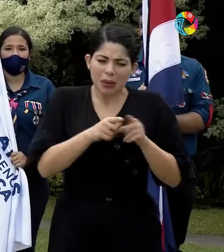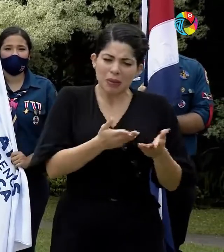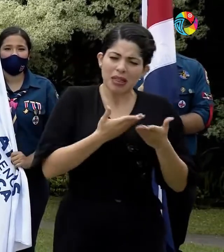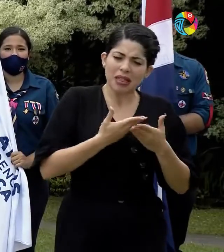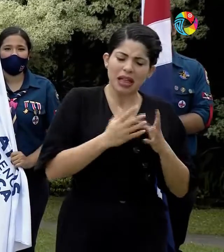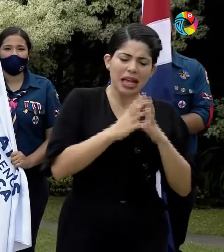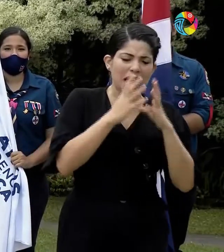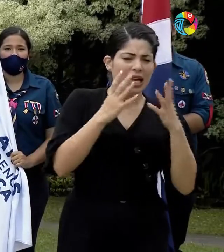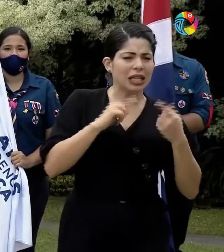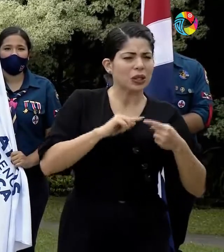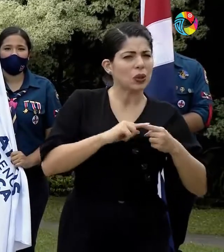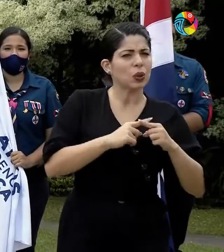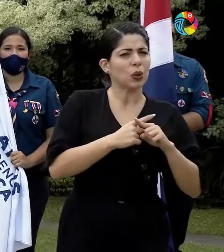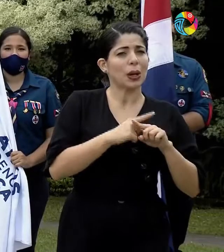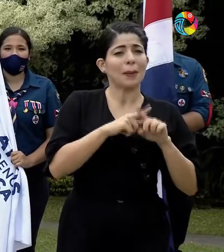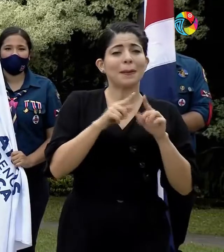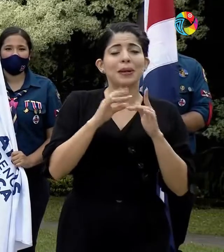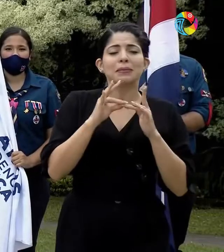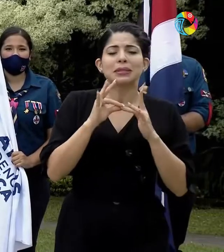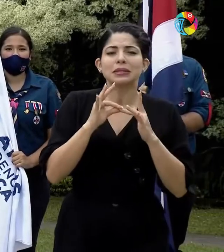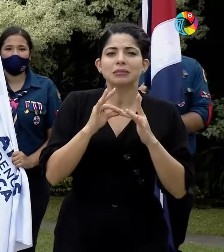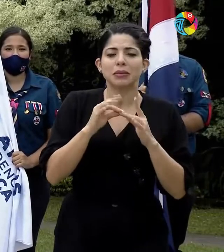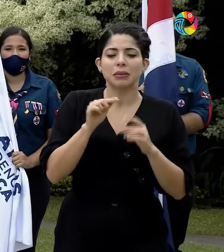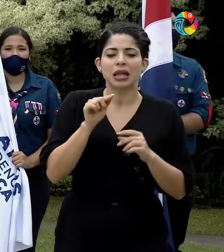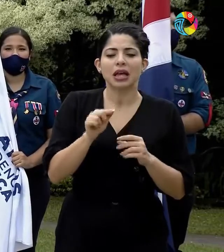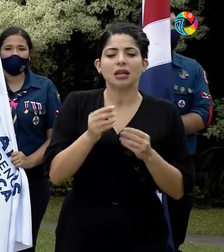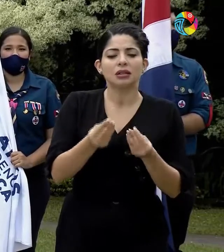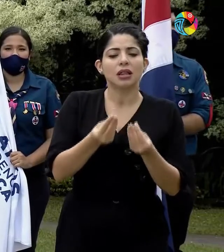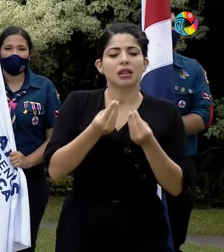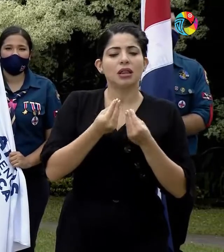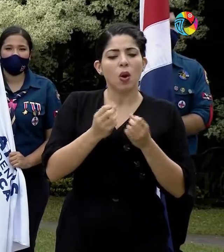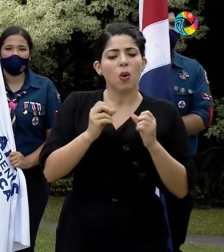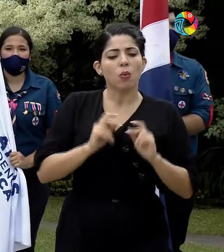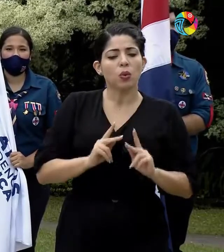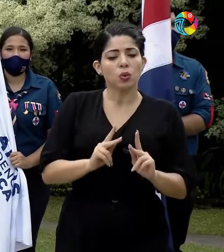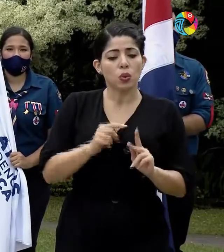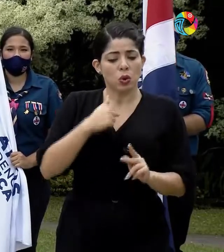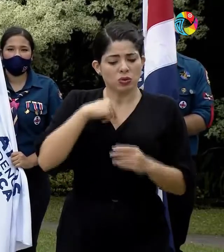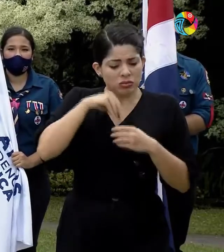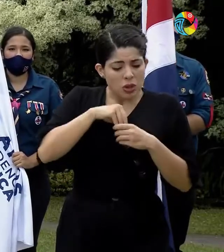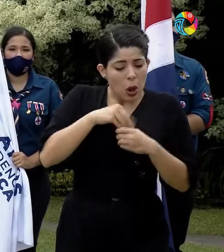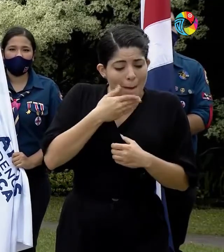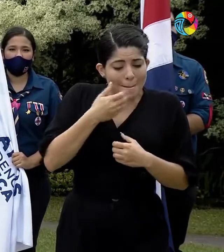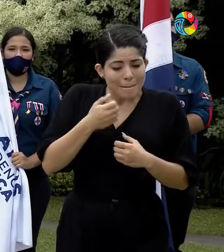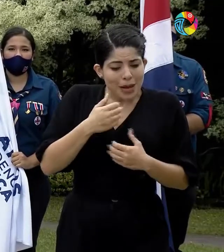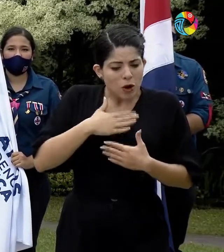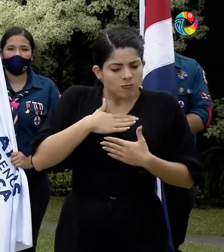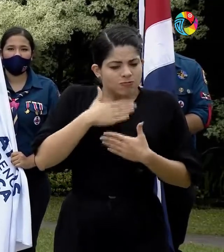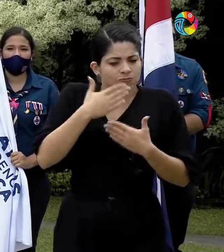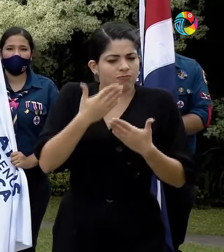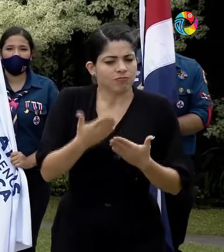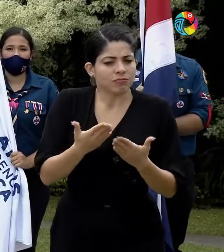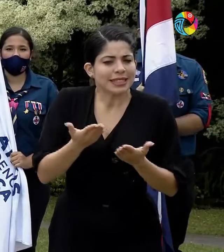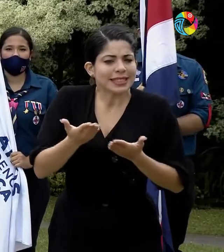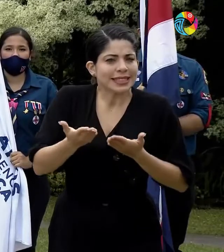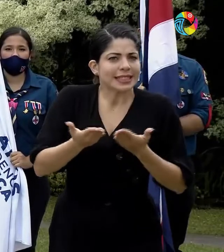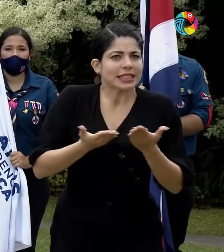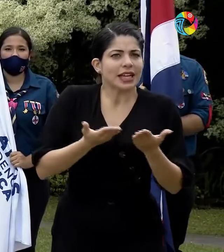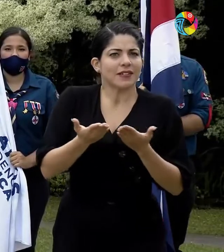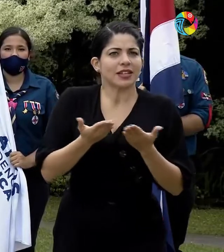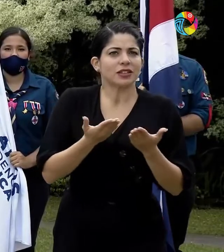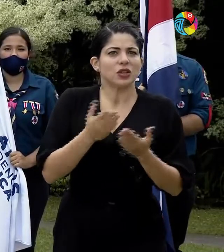dolores, pero sobre todo nos permite ofrecer lo mejor que tenemos al servicio de